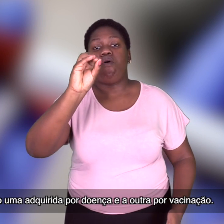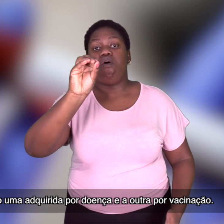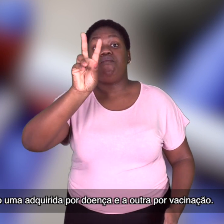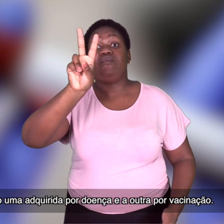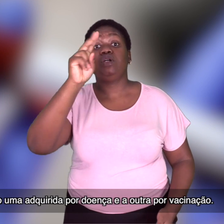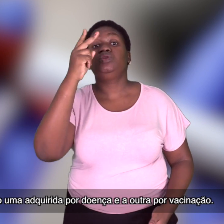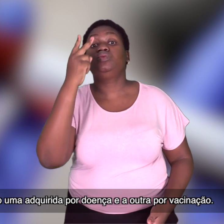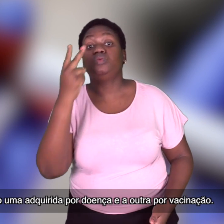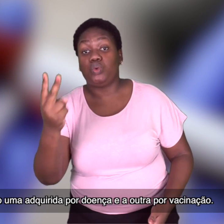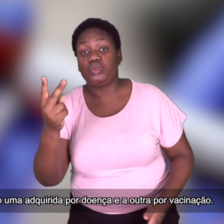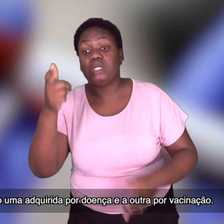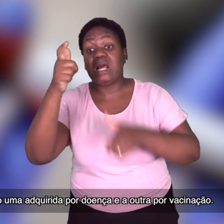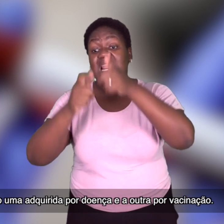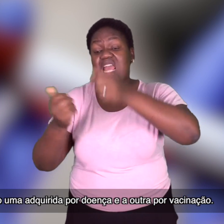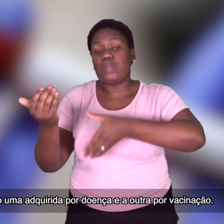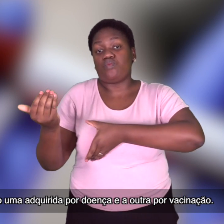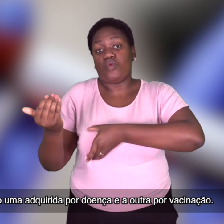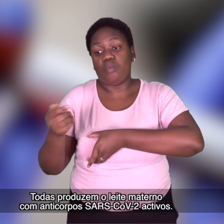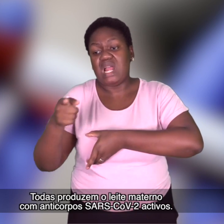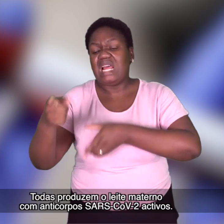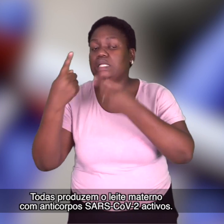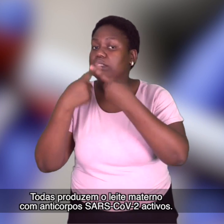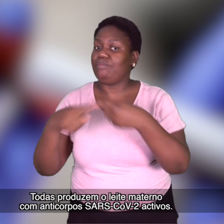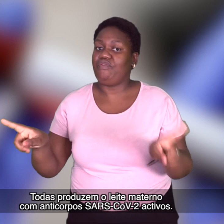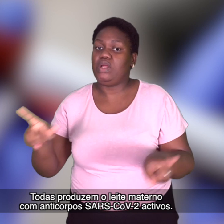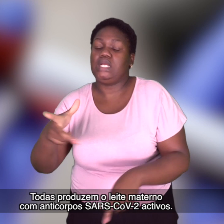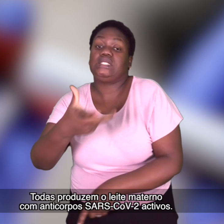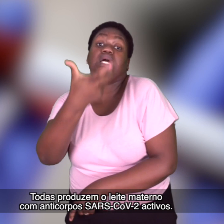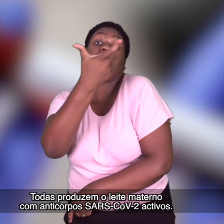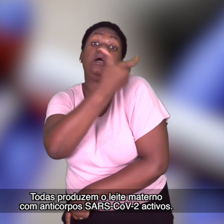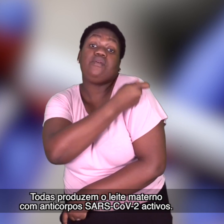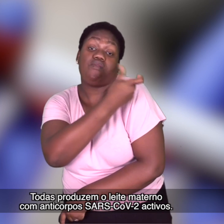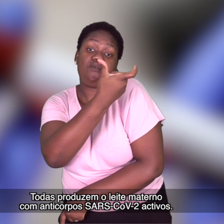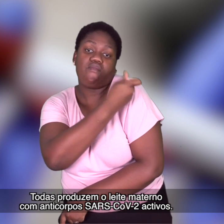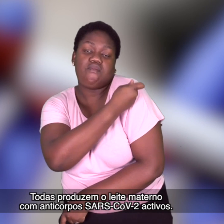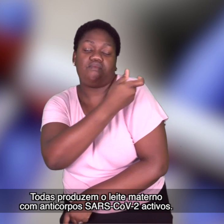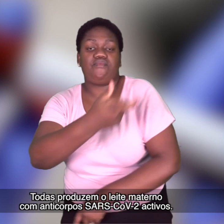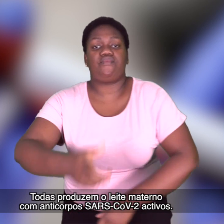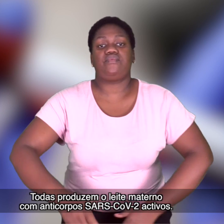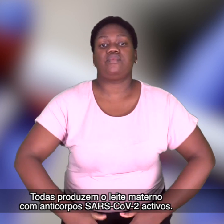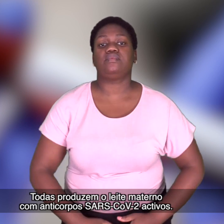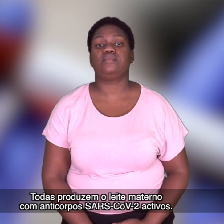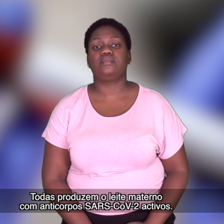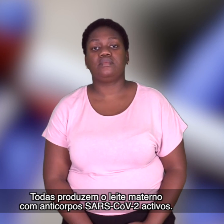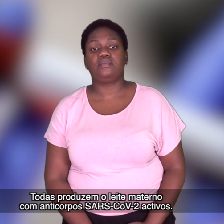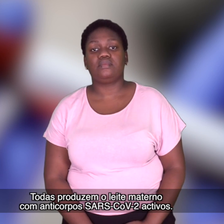por doença e a outra por vacinação. Todas produzem leite materno com anticorpos SARS-CoV-2 ativos.